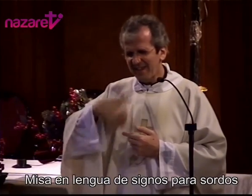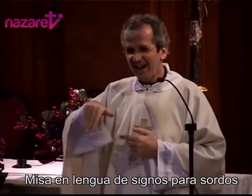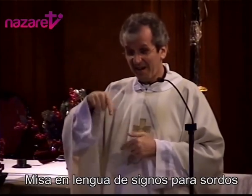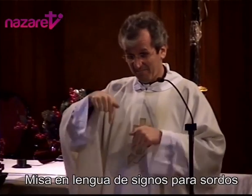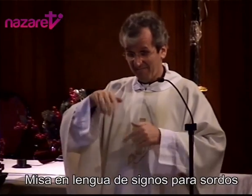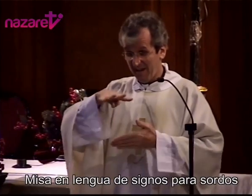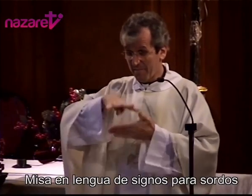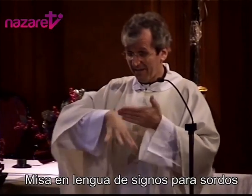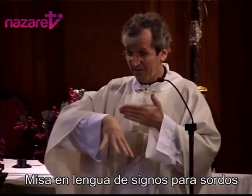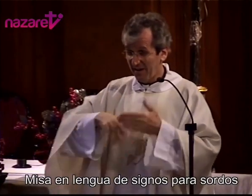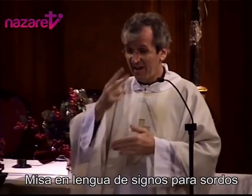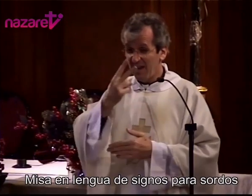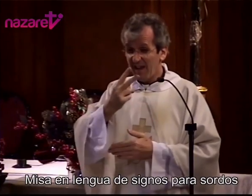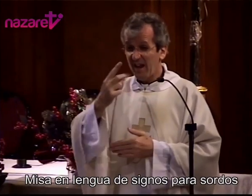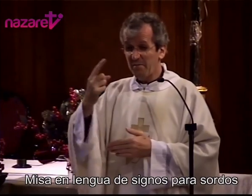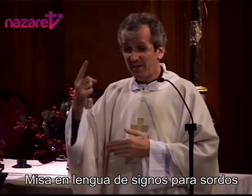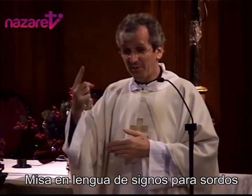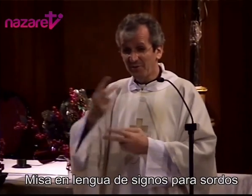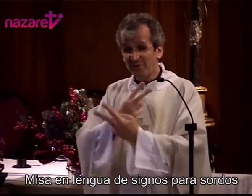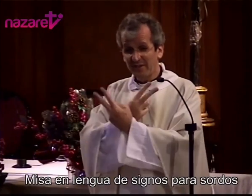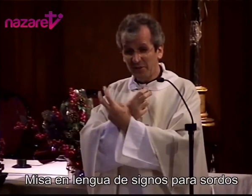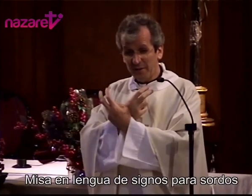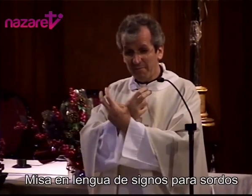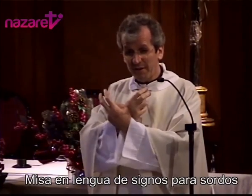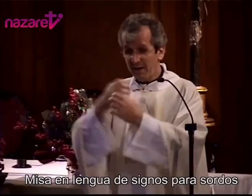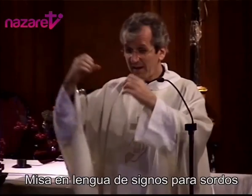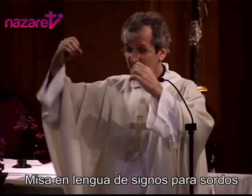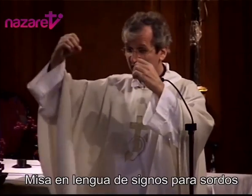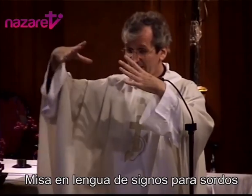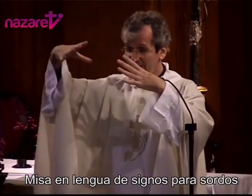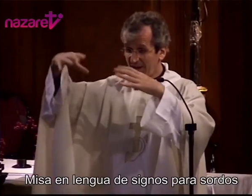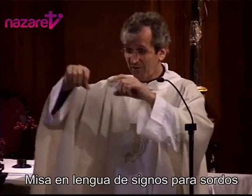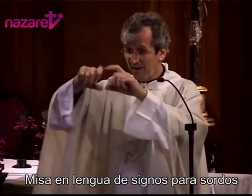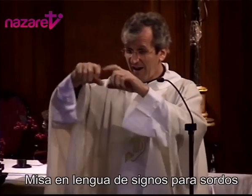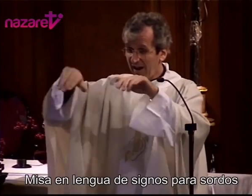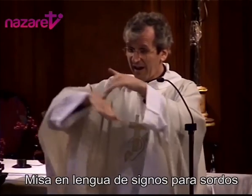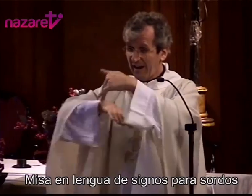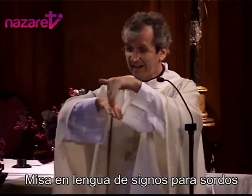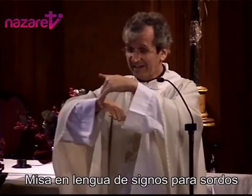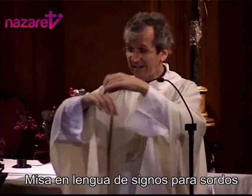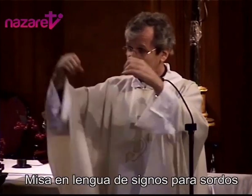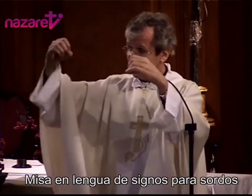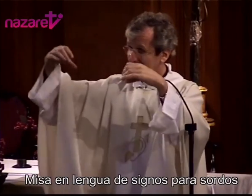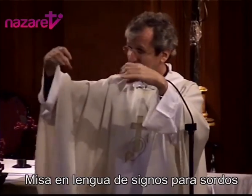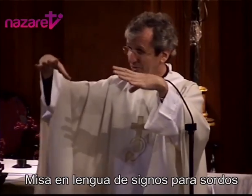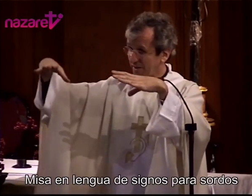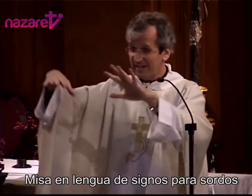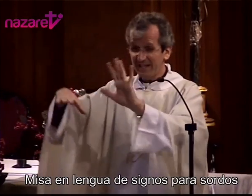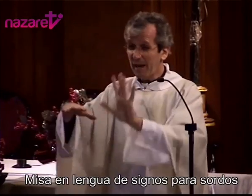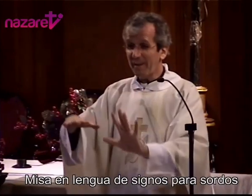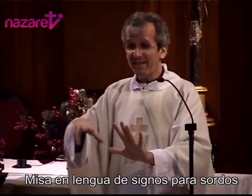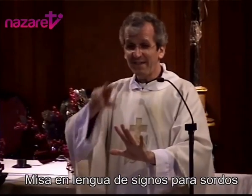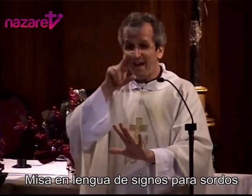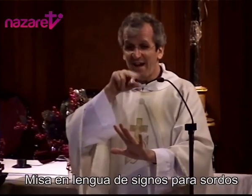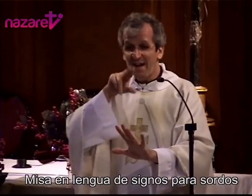que ya en Barcelona, el 21 de noviembre, ya encendieron en las calles las luces.